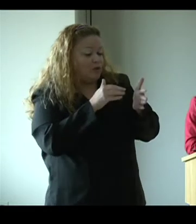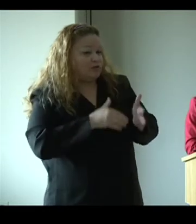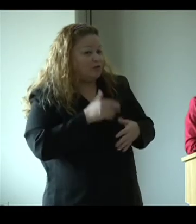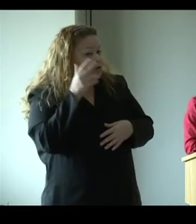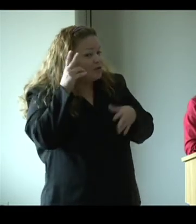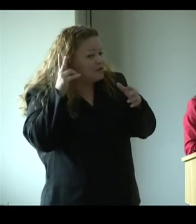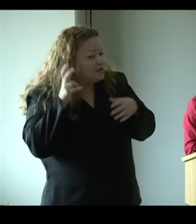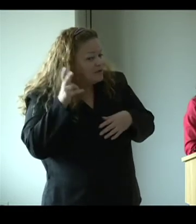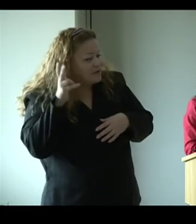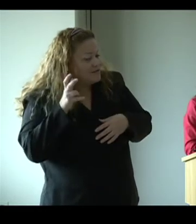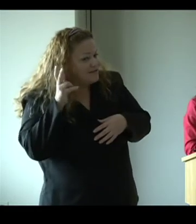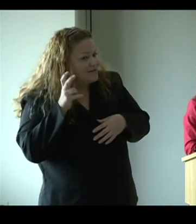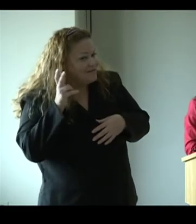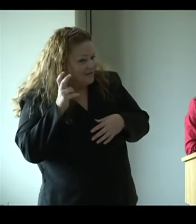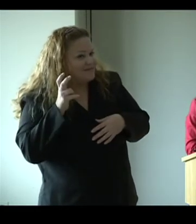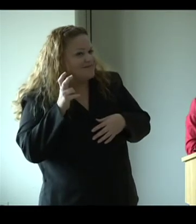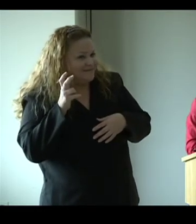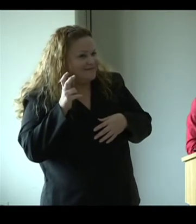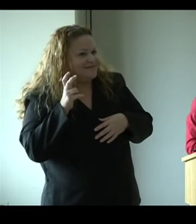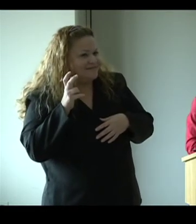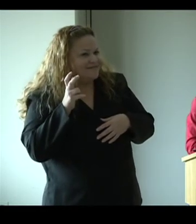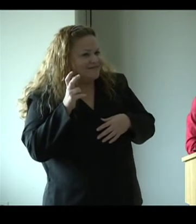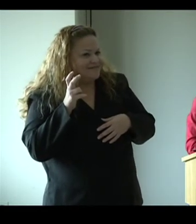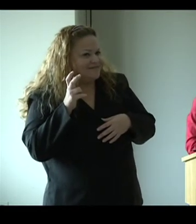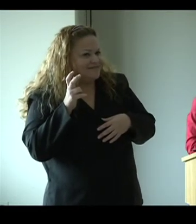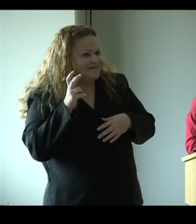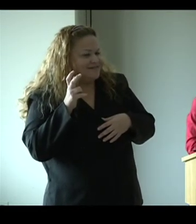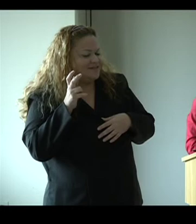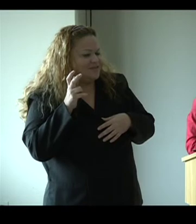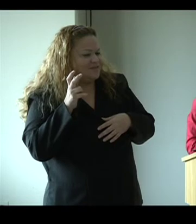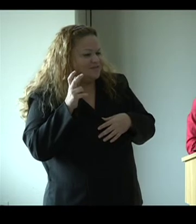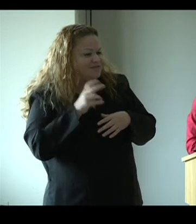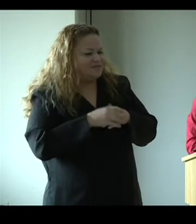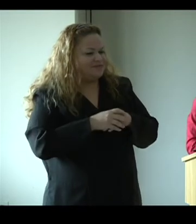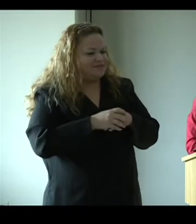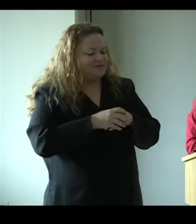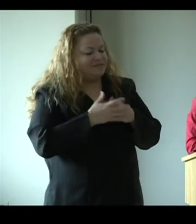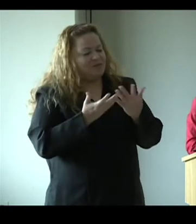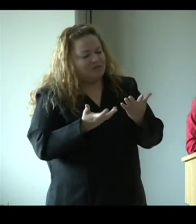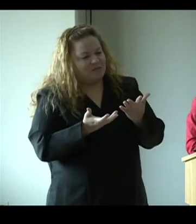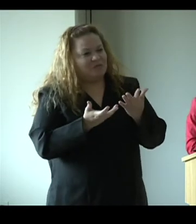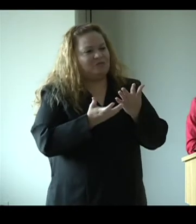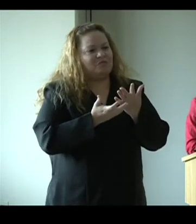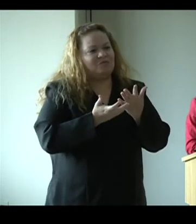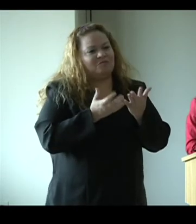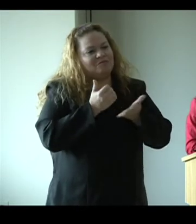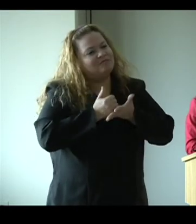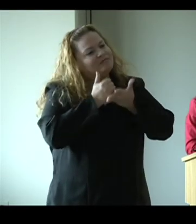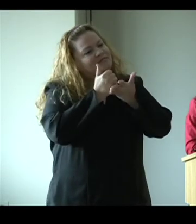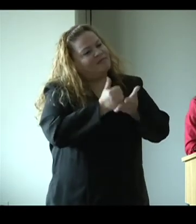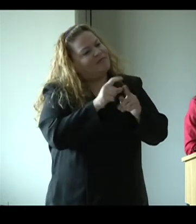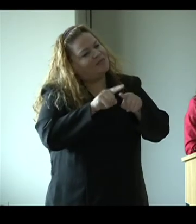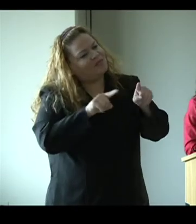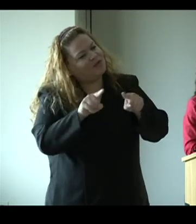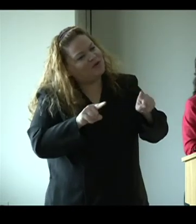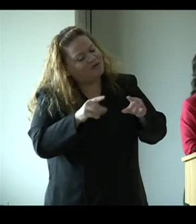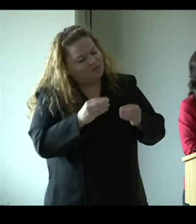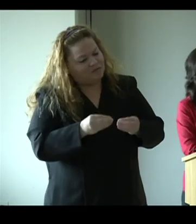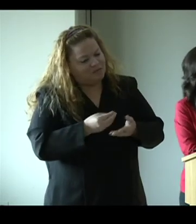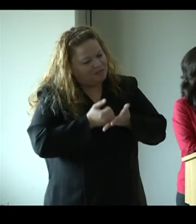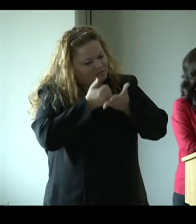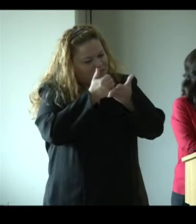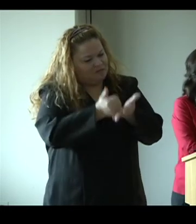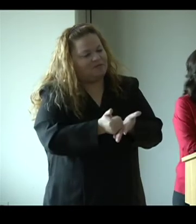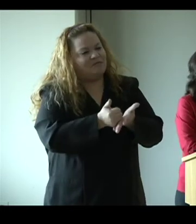ellos que eran los lectores tenían que hacer hay estrategias que uno puede hacer para ir ayudando a los niños en el proceso